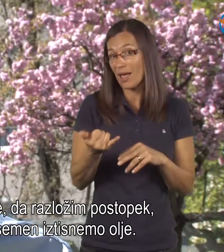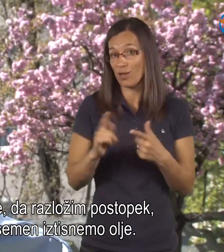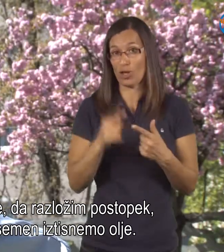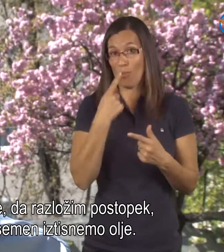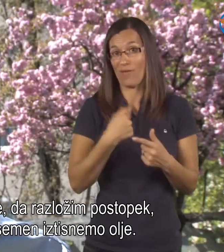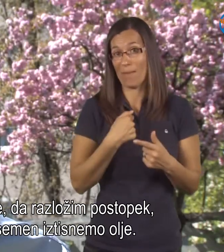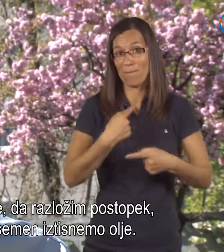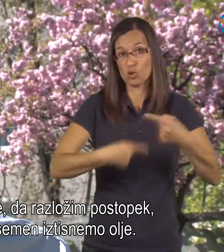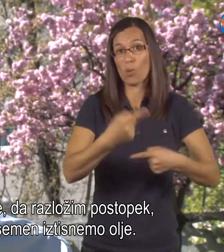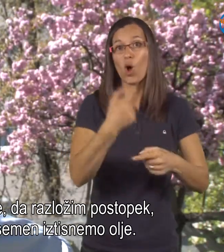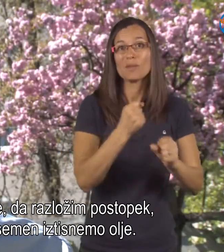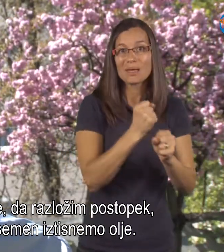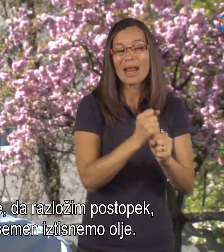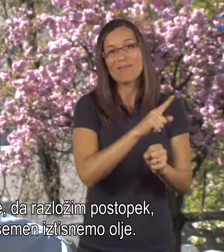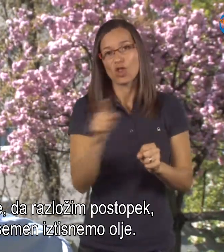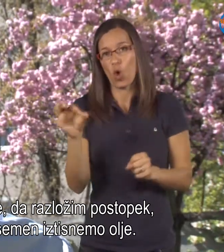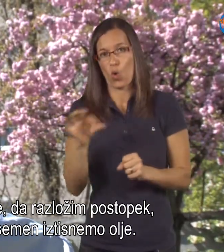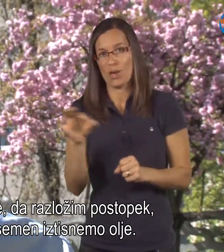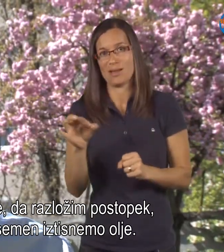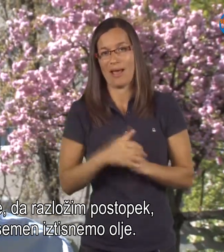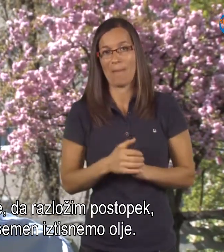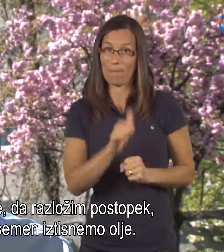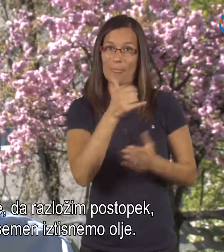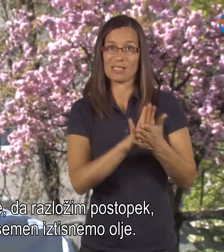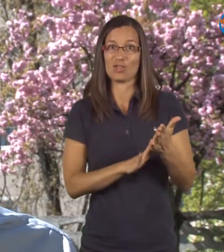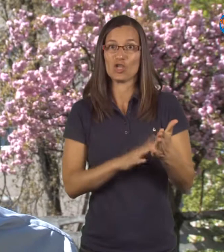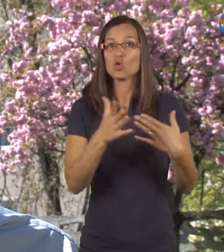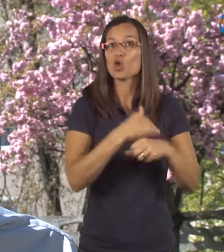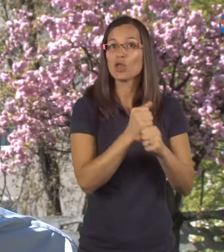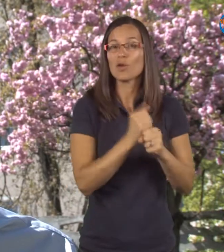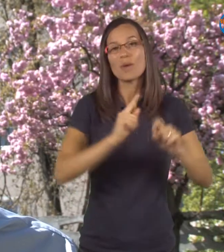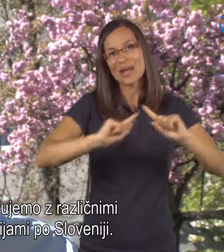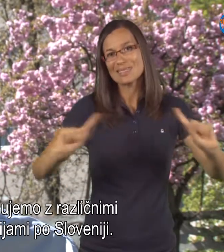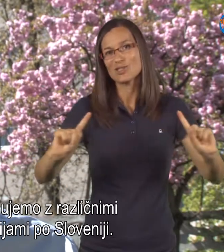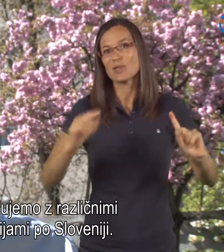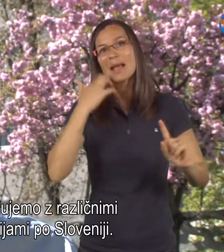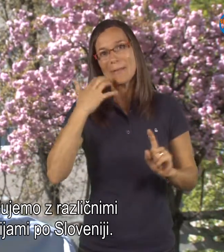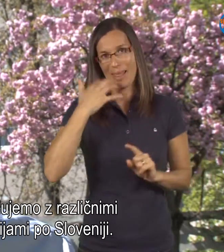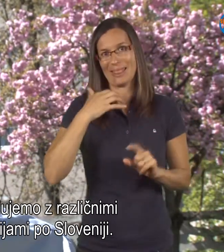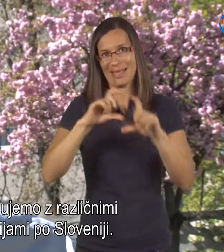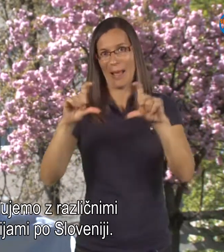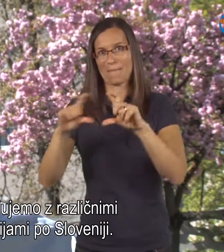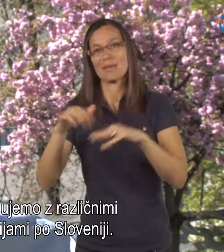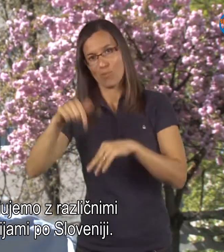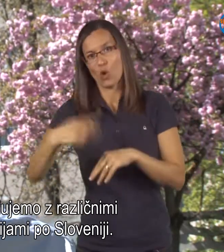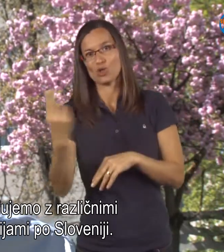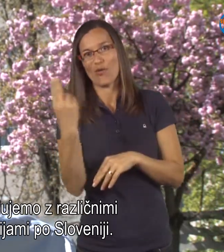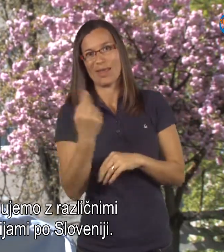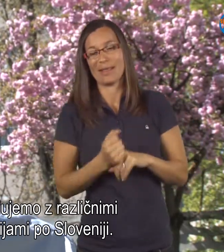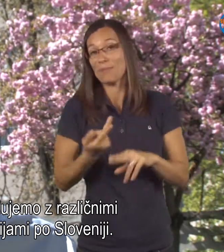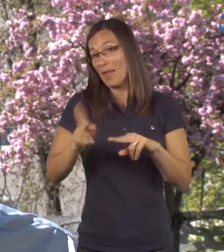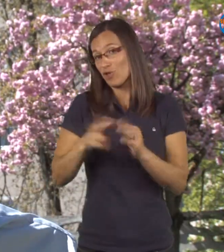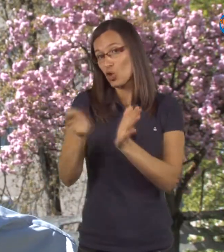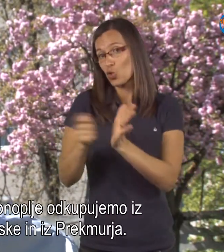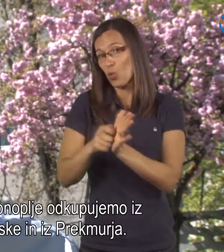Praktično. Najboljše je, da povem postopek od pridelave pa do olja. Najprej sodelujemo z različnimi kmetijami po